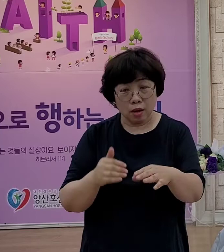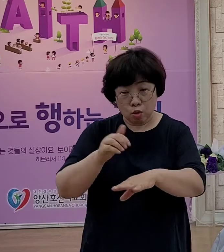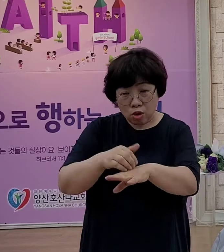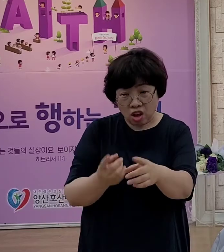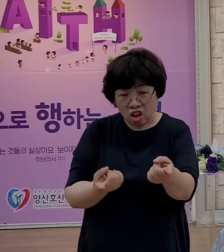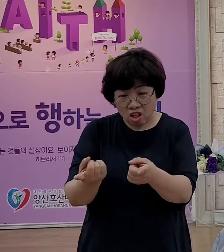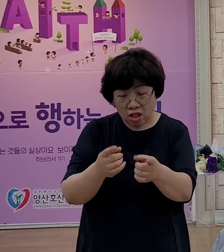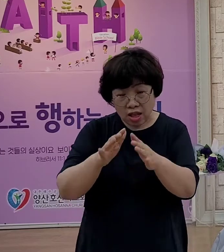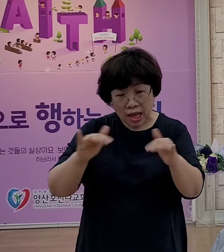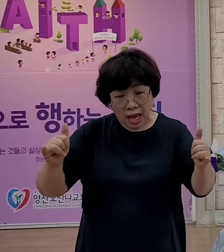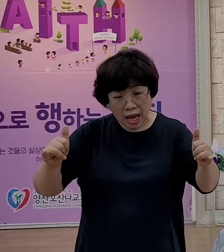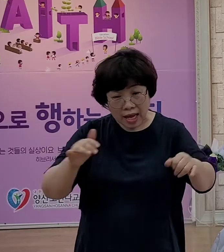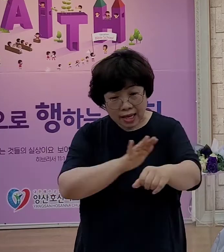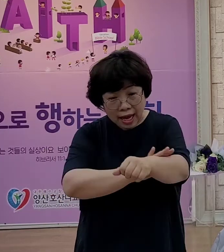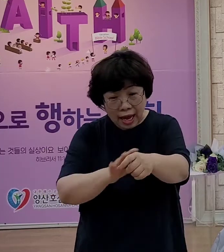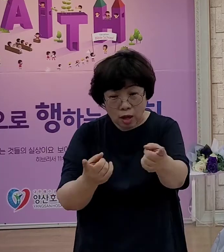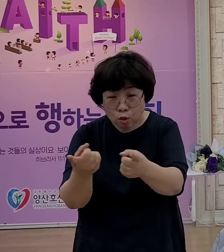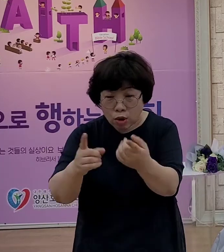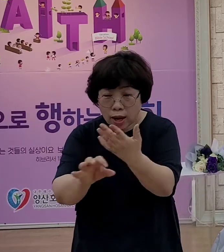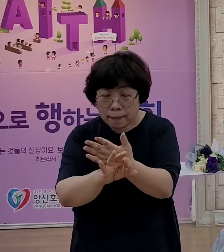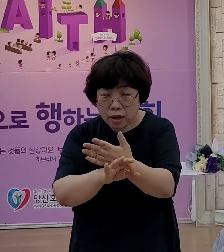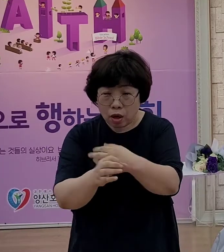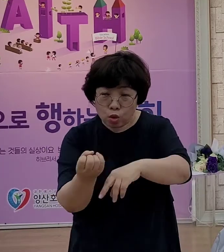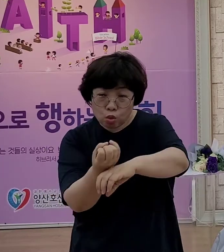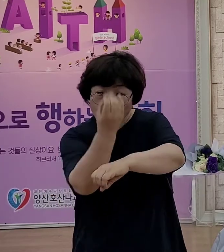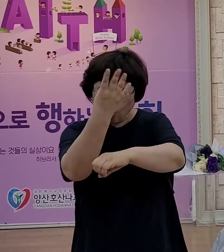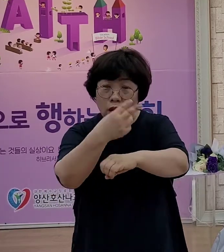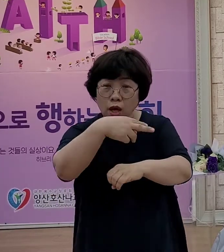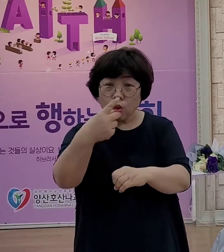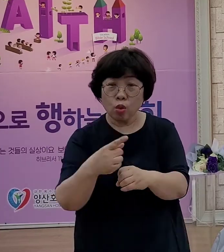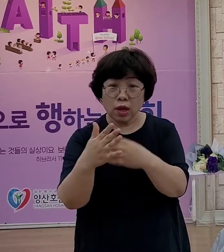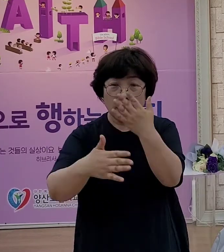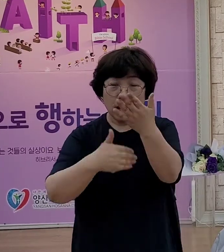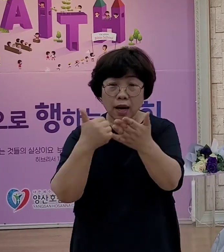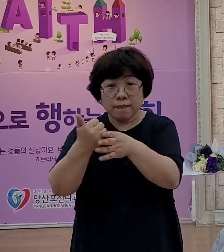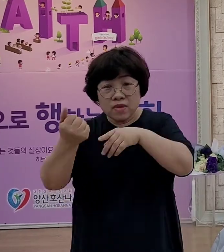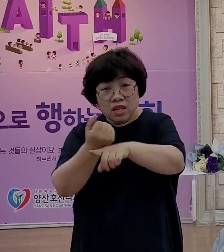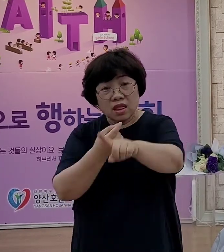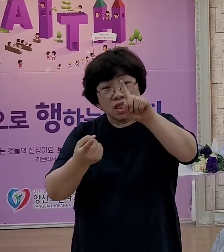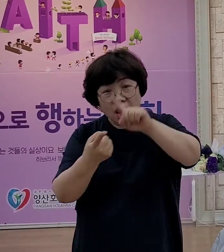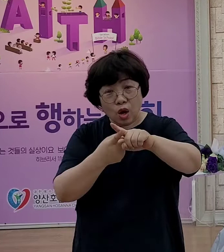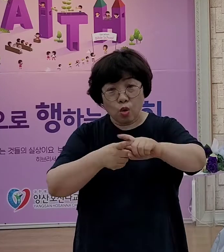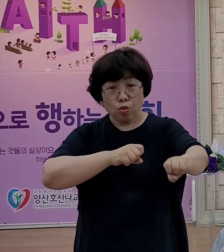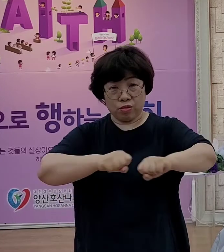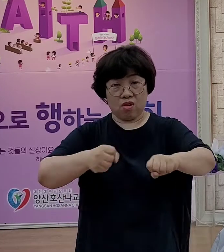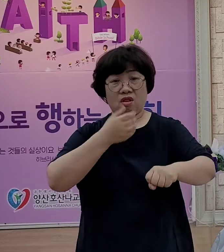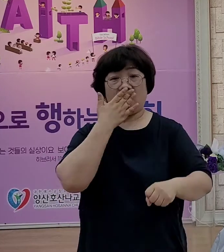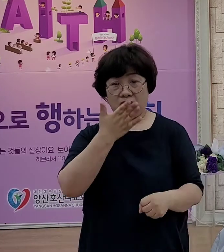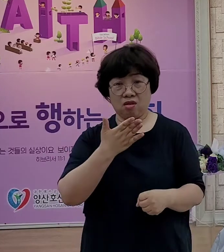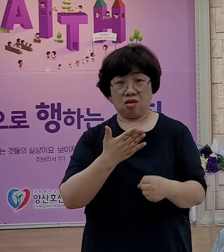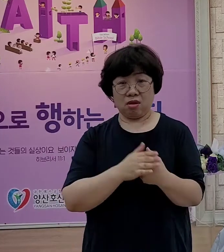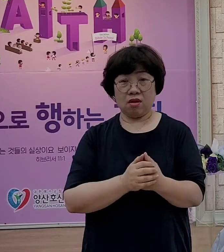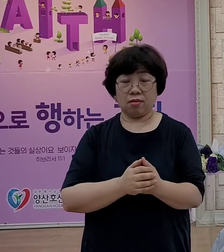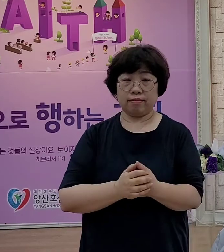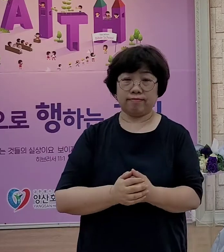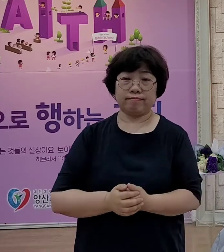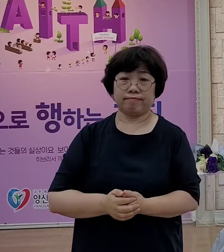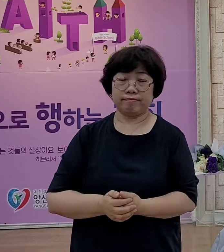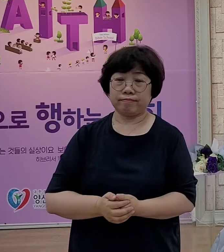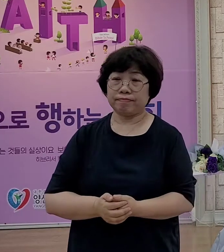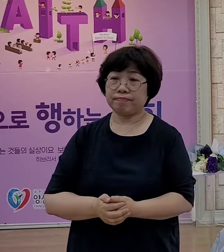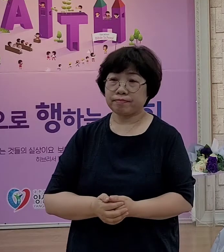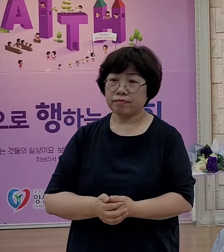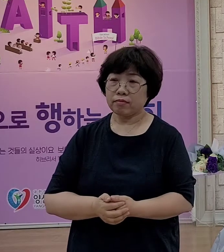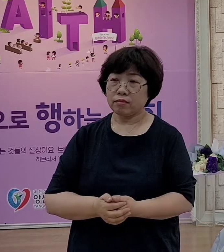잘 조정하고 훈련시키면 돌고래도 사람의 뜻대로 움직이도록 할 수 있다는 것입니다. 비단